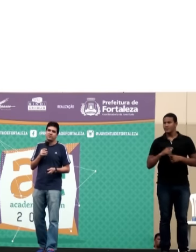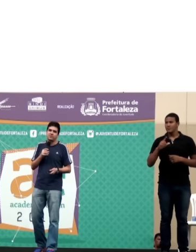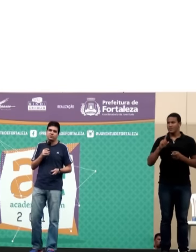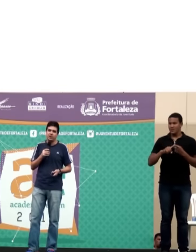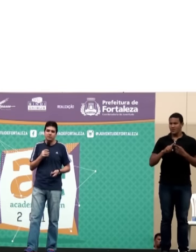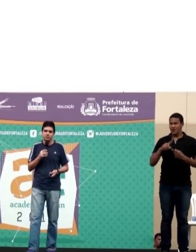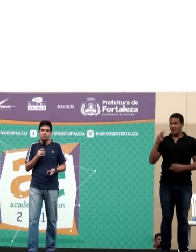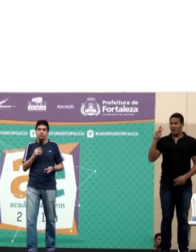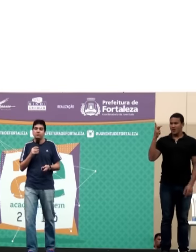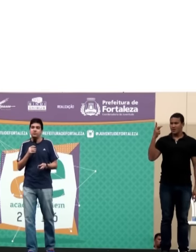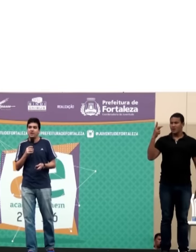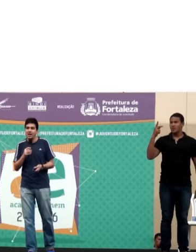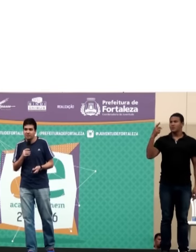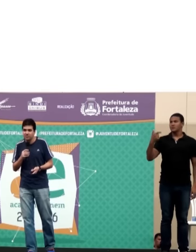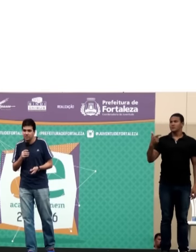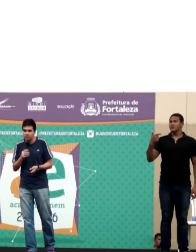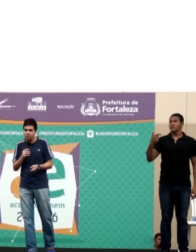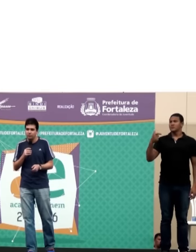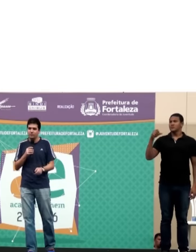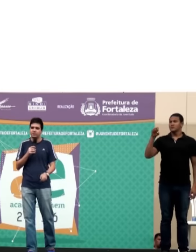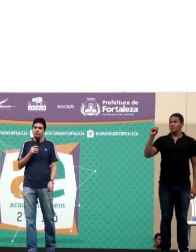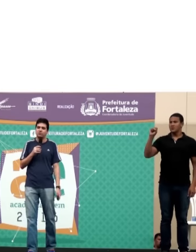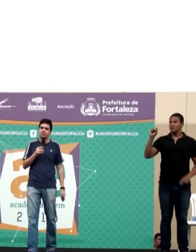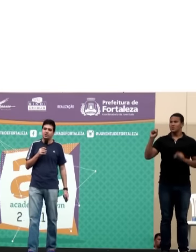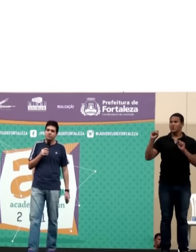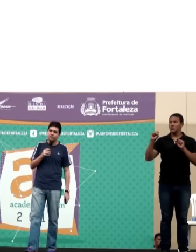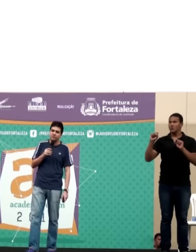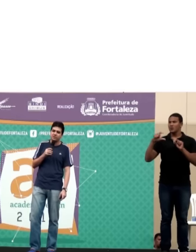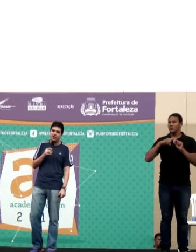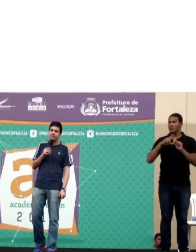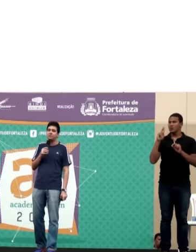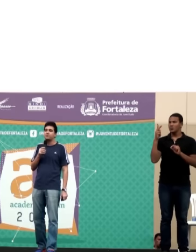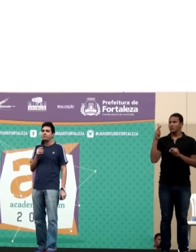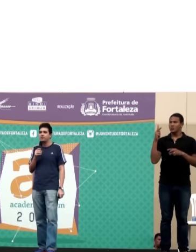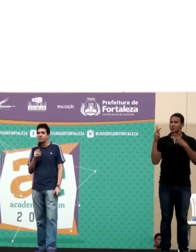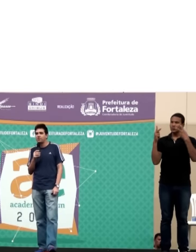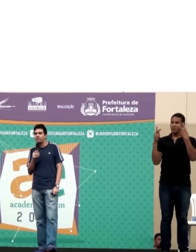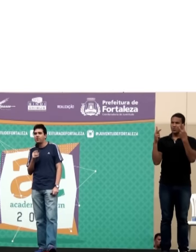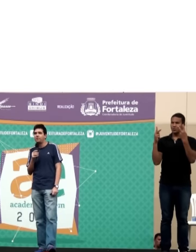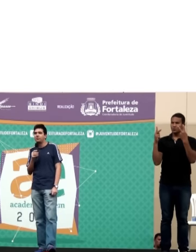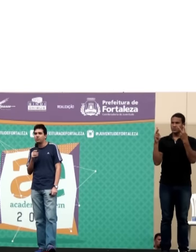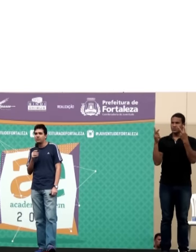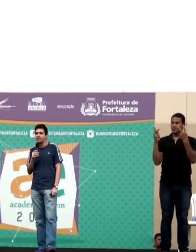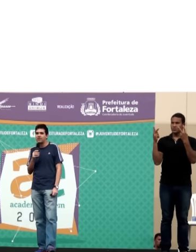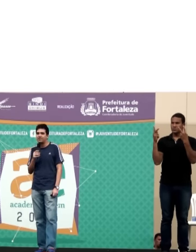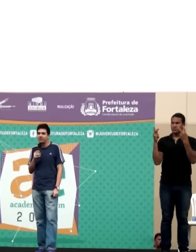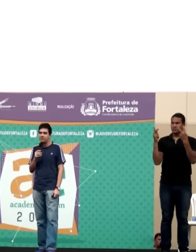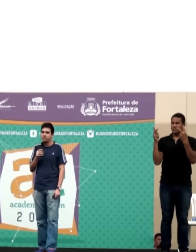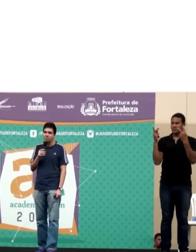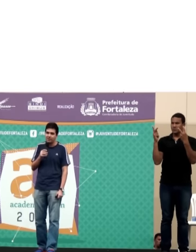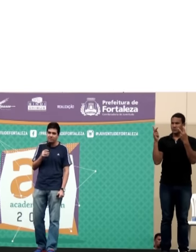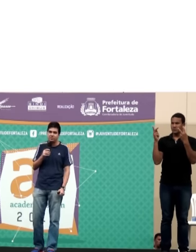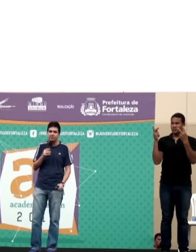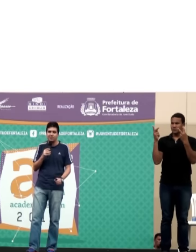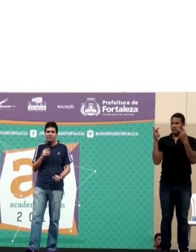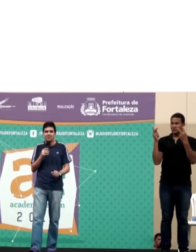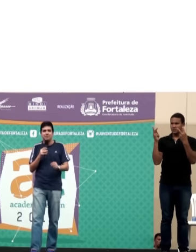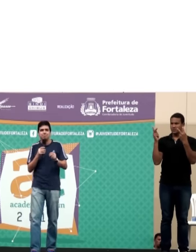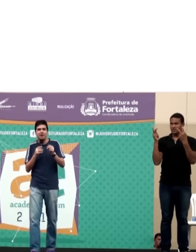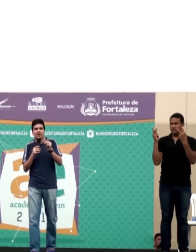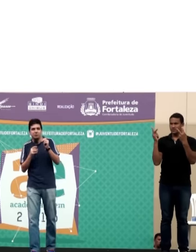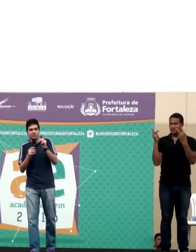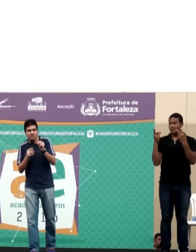H2S vai ser o quê? Um diácido, dois hidrogênios ionizáveis, por isso que ele forma dois H3O+.